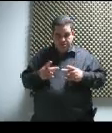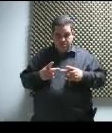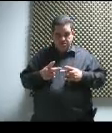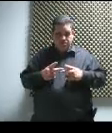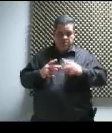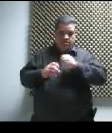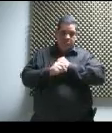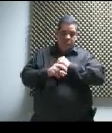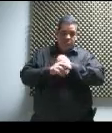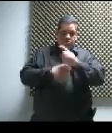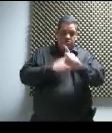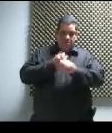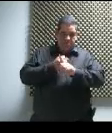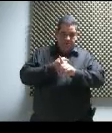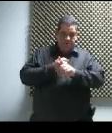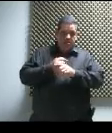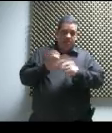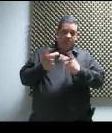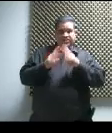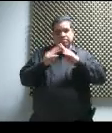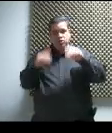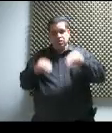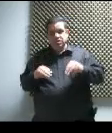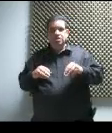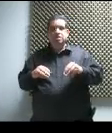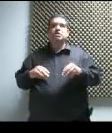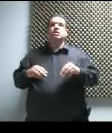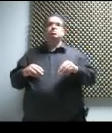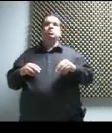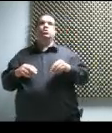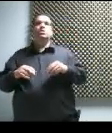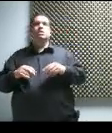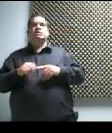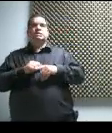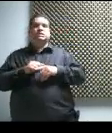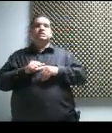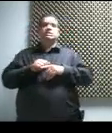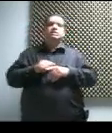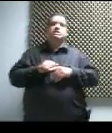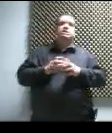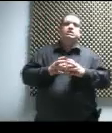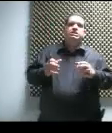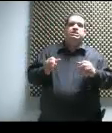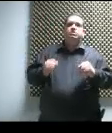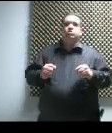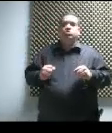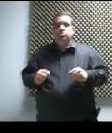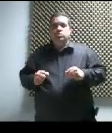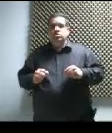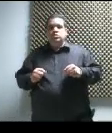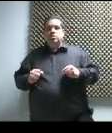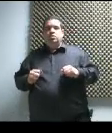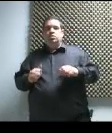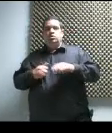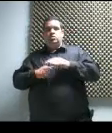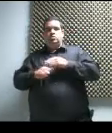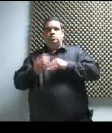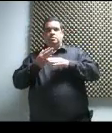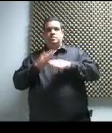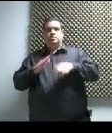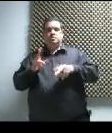la promoción ha llegado. Ah, ok. Diferentes municipios que le han dado duro y entonces nosotros podemos observar. Y lo podemos subdividir entre